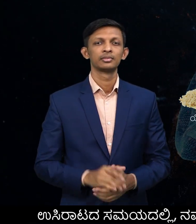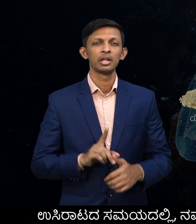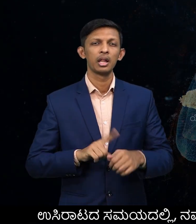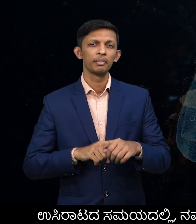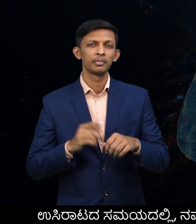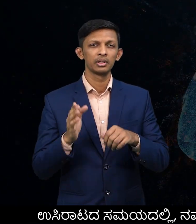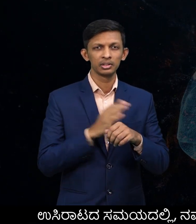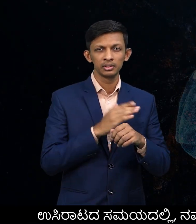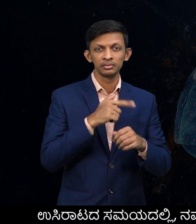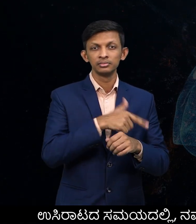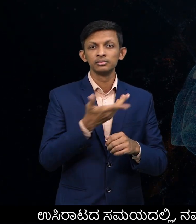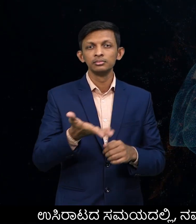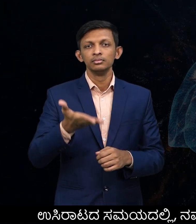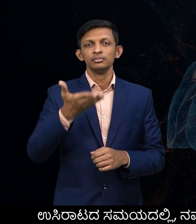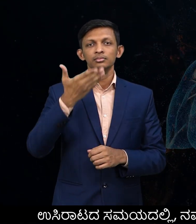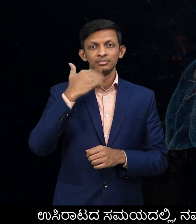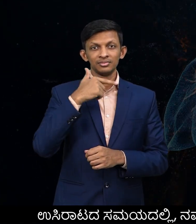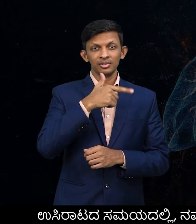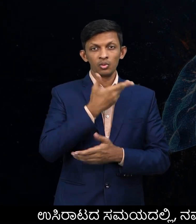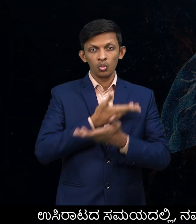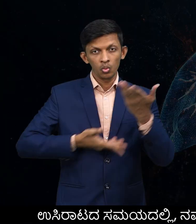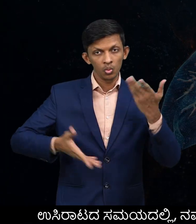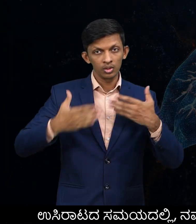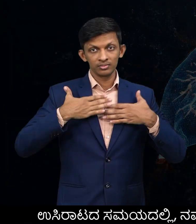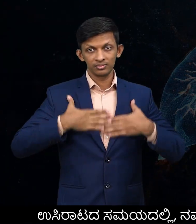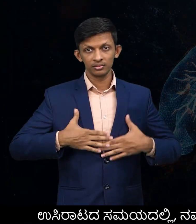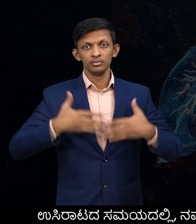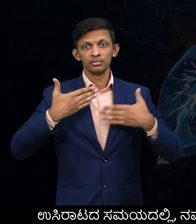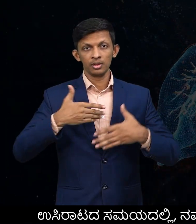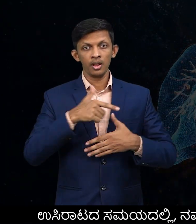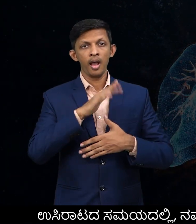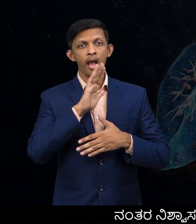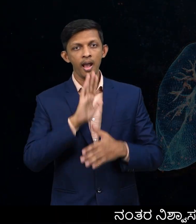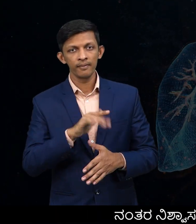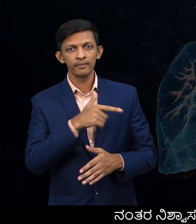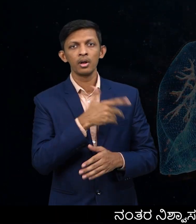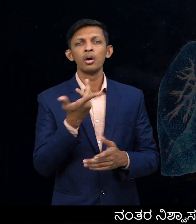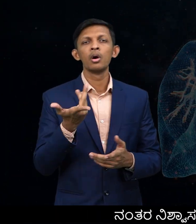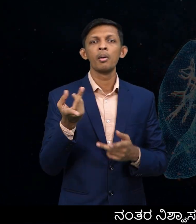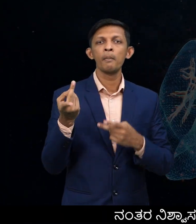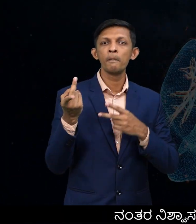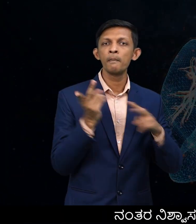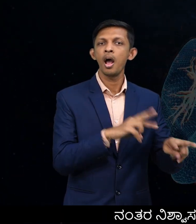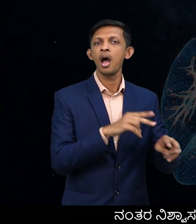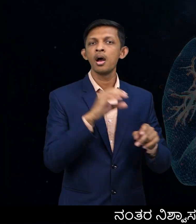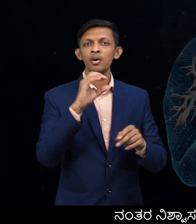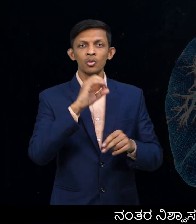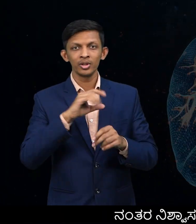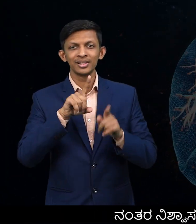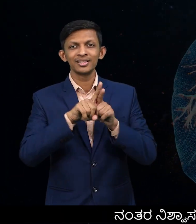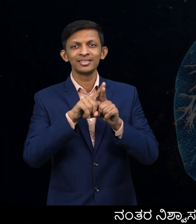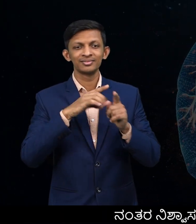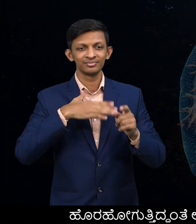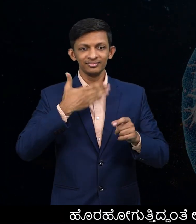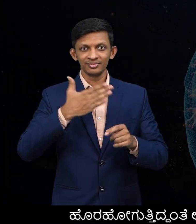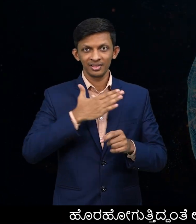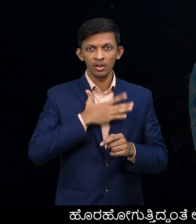ಉಸಿರಾಟದ ಸಮಯದಲ್ಲಿ ನಮ್ಮ ಶ್ವಾಸಕೋಶಗಳು ವಿವರಿಸುತ್ತವೆ ಮತ್ತು ನಂತರ ನಿಶ್ವಾಸದ ಸಮಯದಲ್ಲಿ ಗಾಳಿಯು